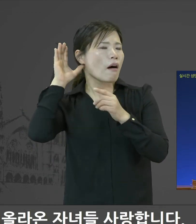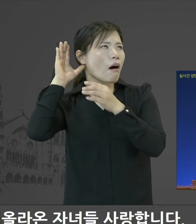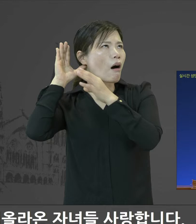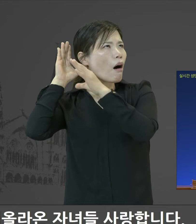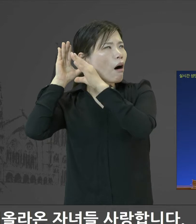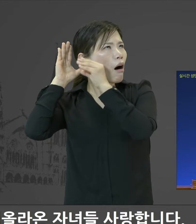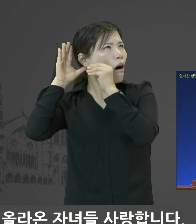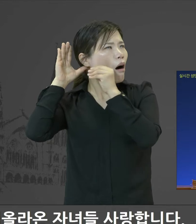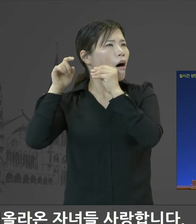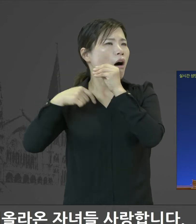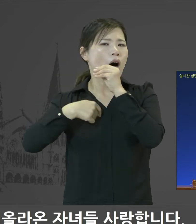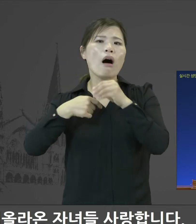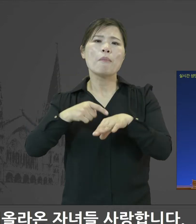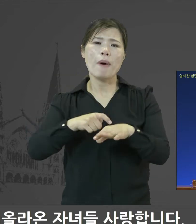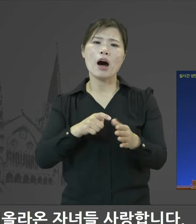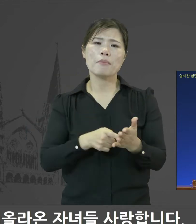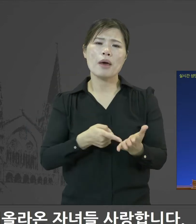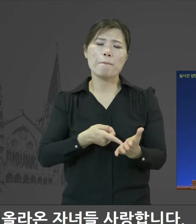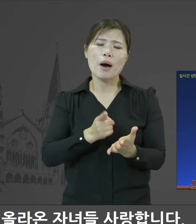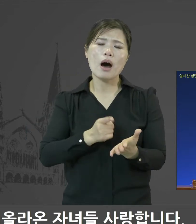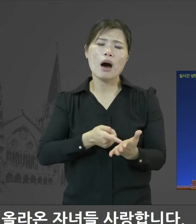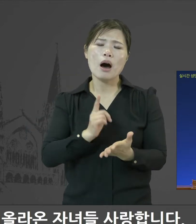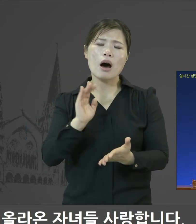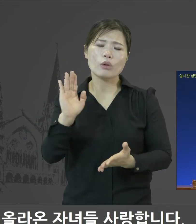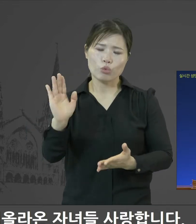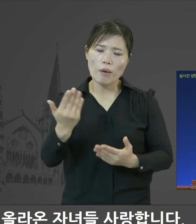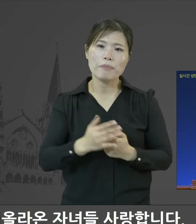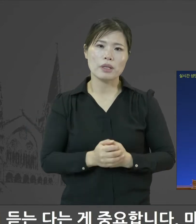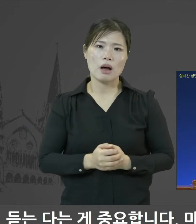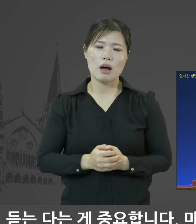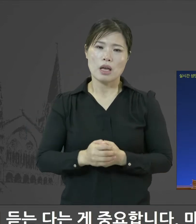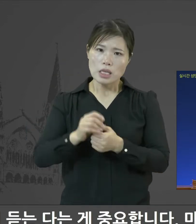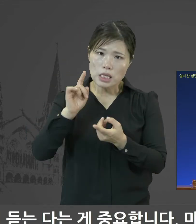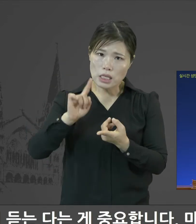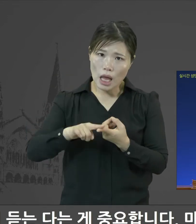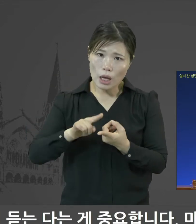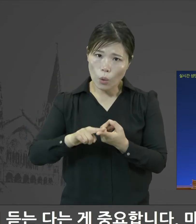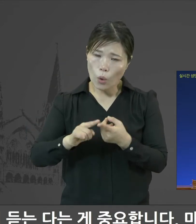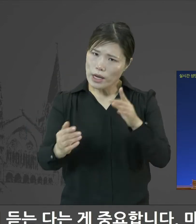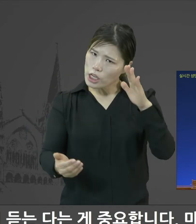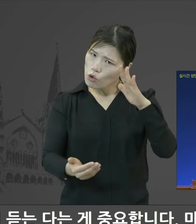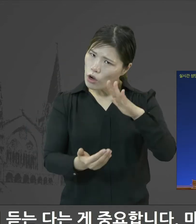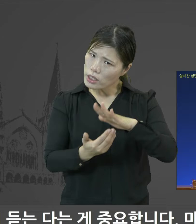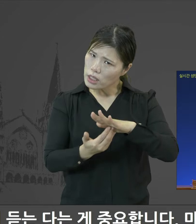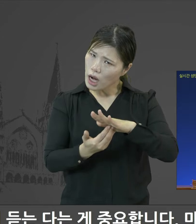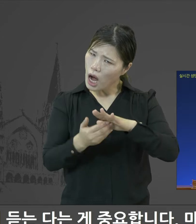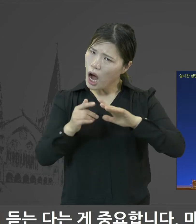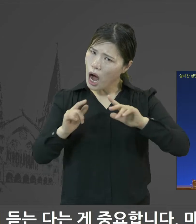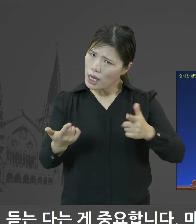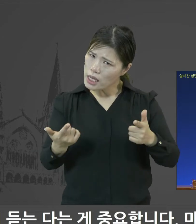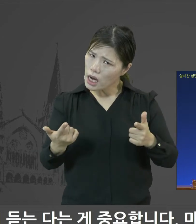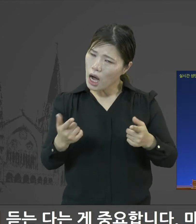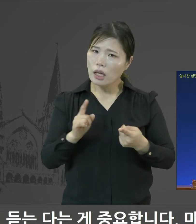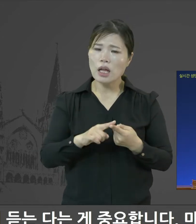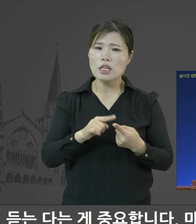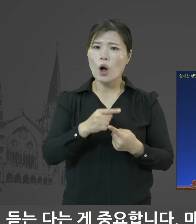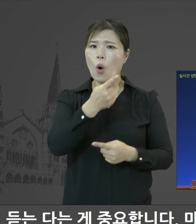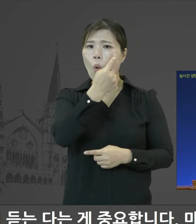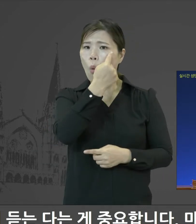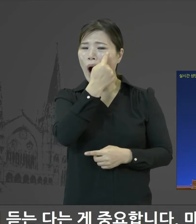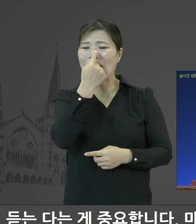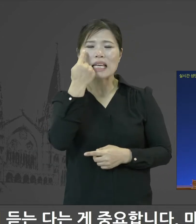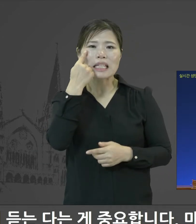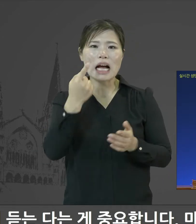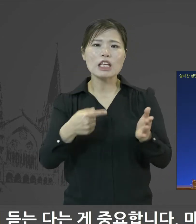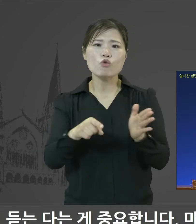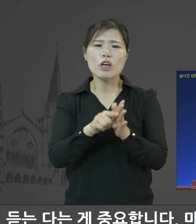그리고 그 들은 이야기를 듣고 이것이 정말 그대로 이루어지는지 안 이루어지는지 확인하려는 노력이